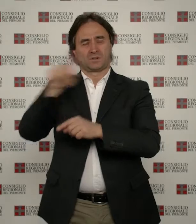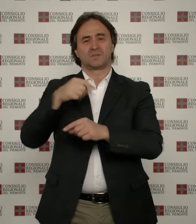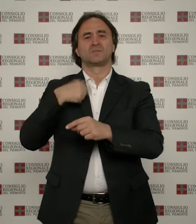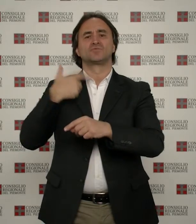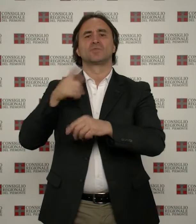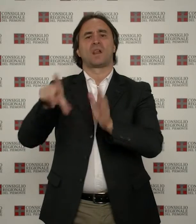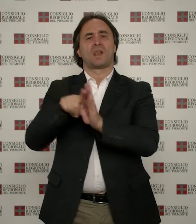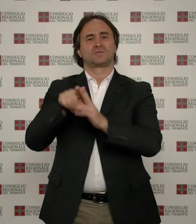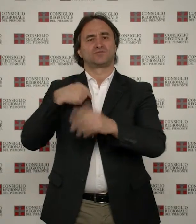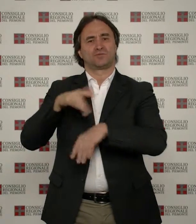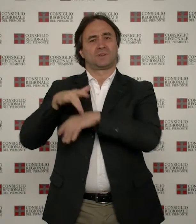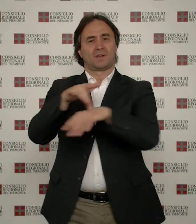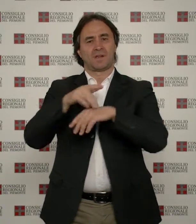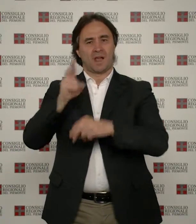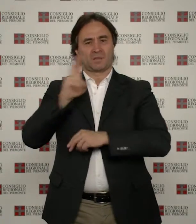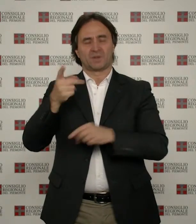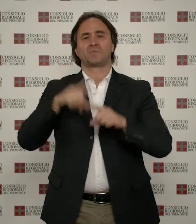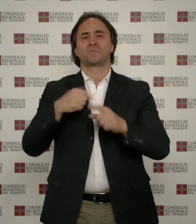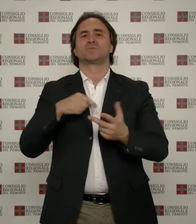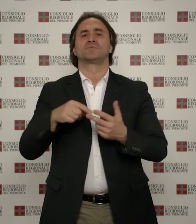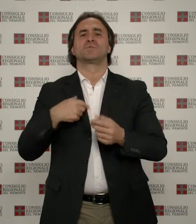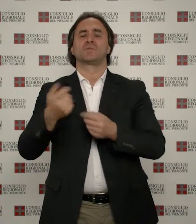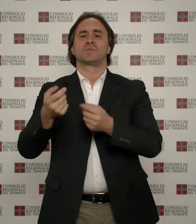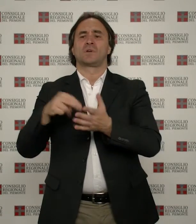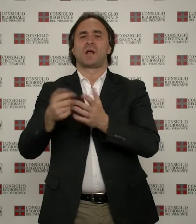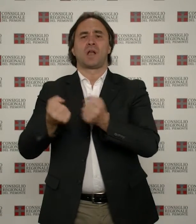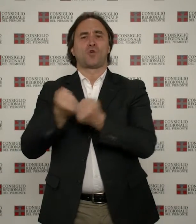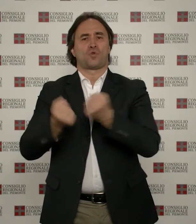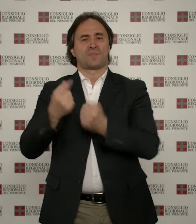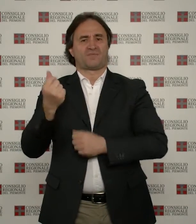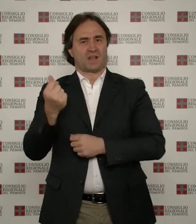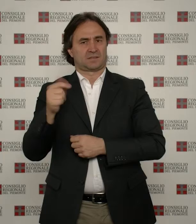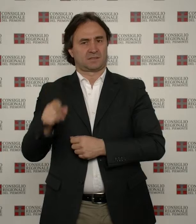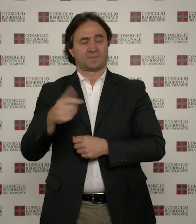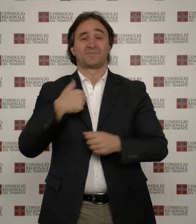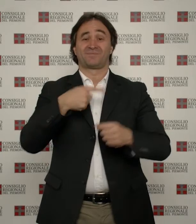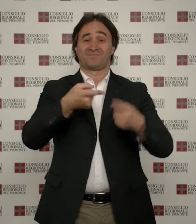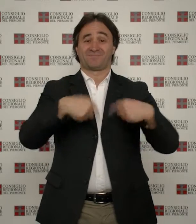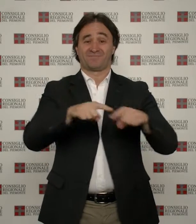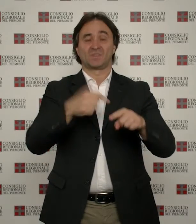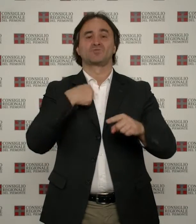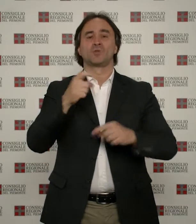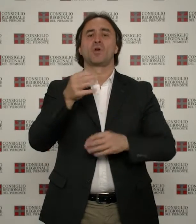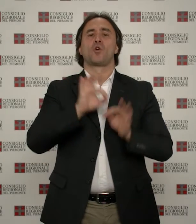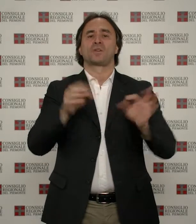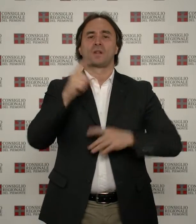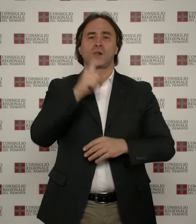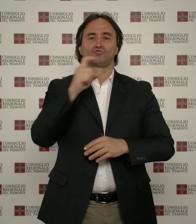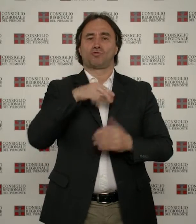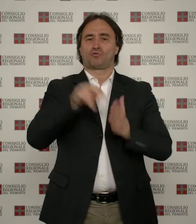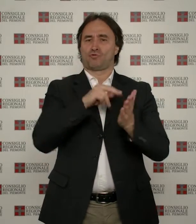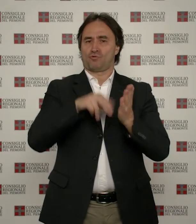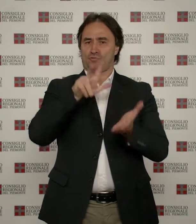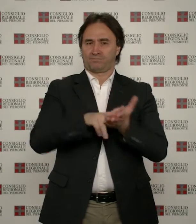alpine e il documento di economia e finanza regionale. Nel corso della seduta sono stati votati alcuni ordini del giorno, tra cui uno